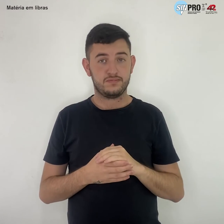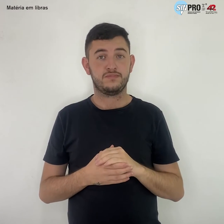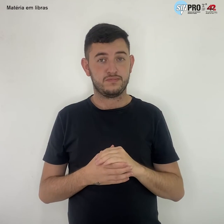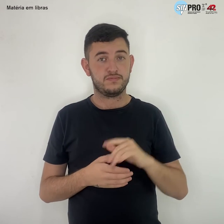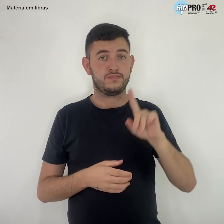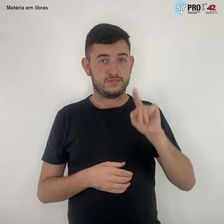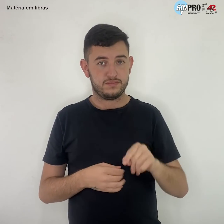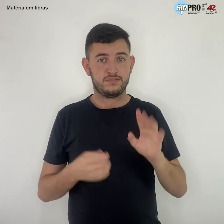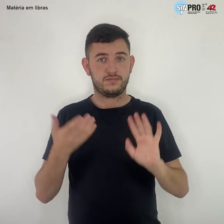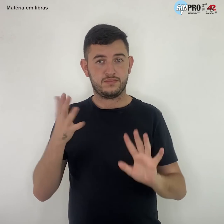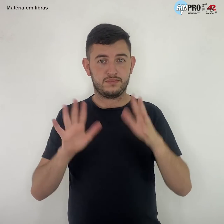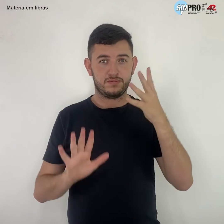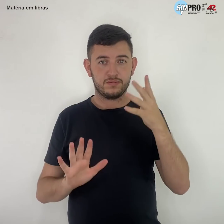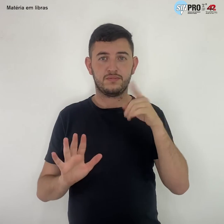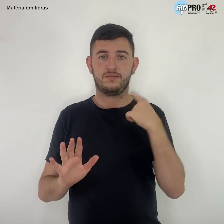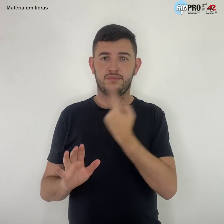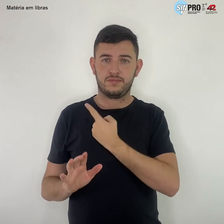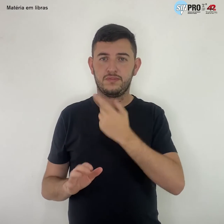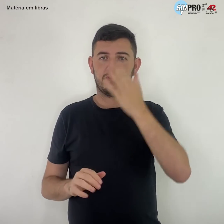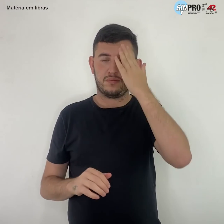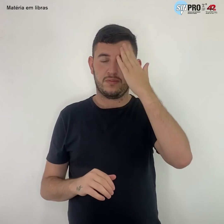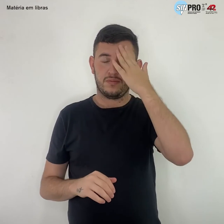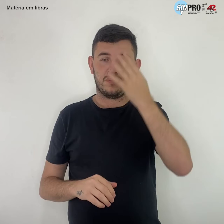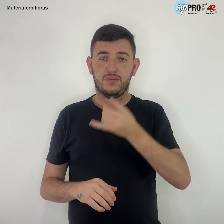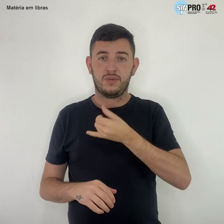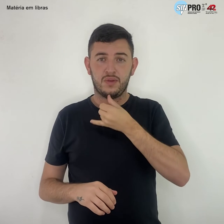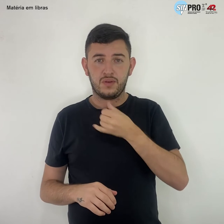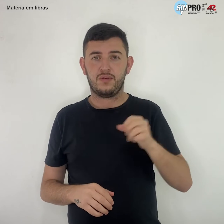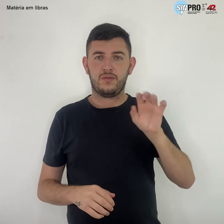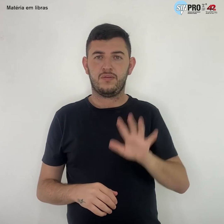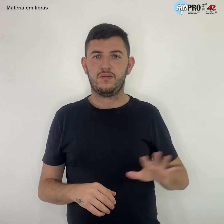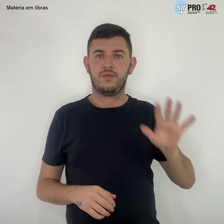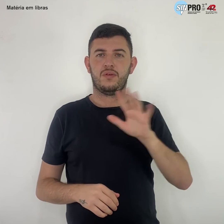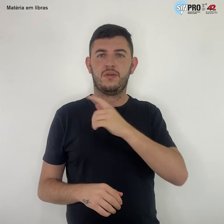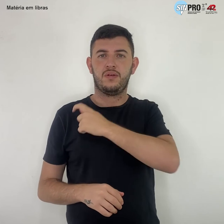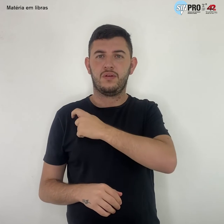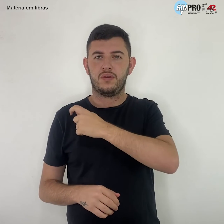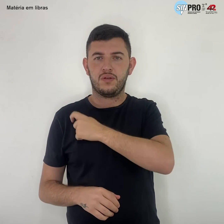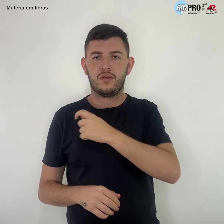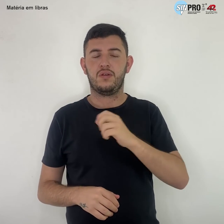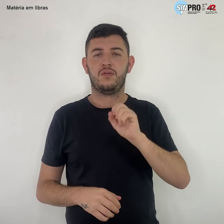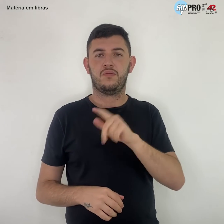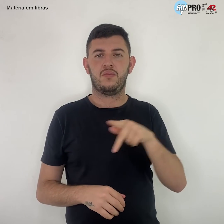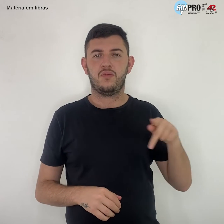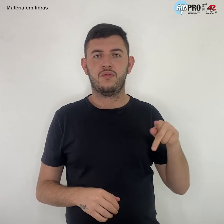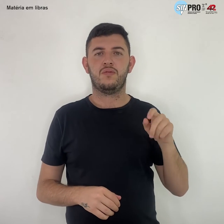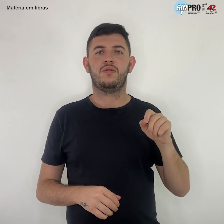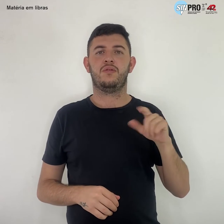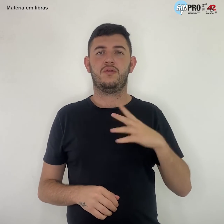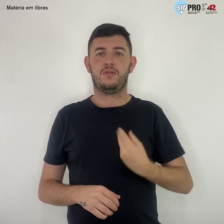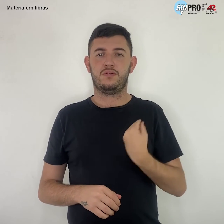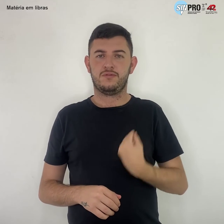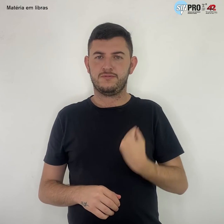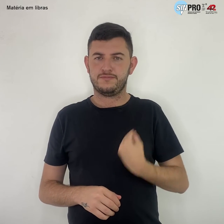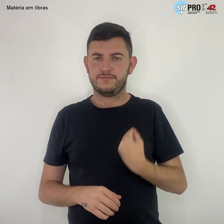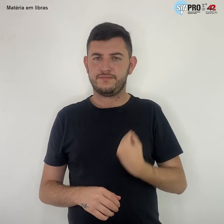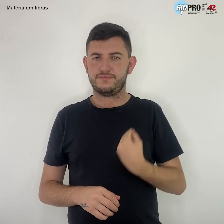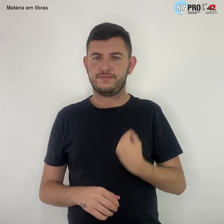realidade que, infelizmente, o segmento, estudantes e professores vivem desde o início do